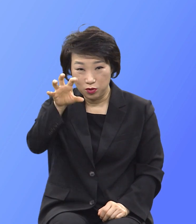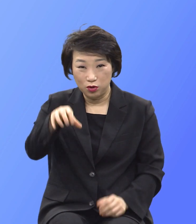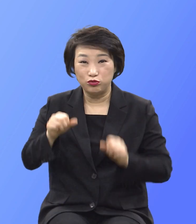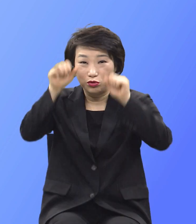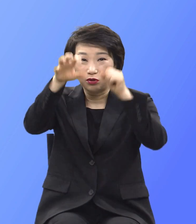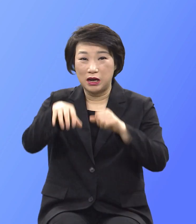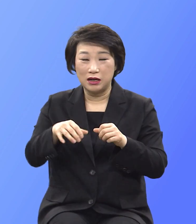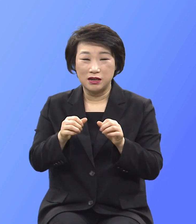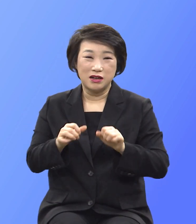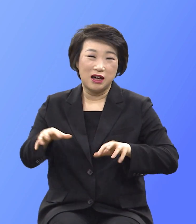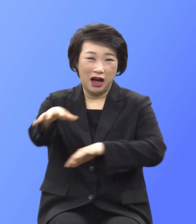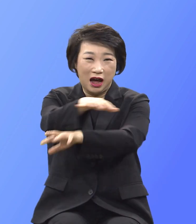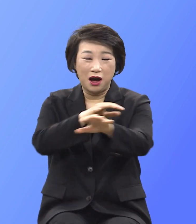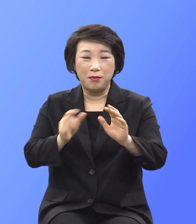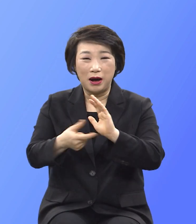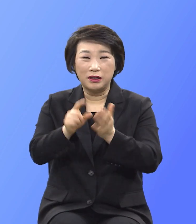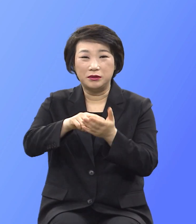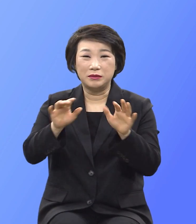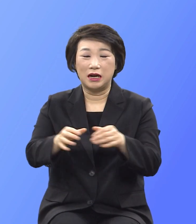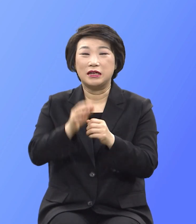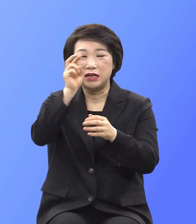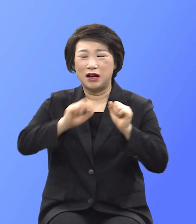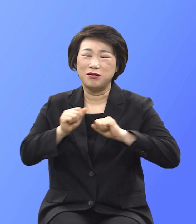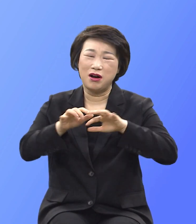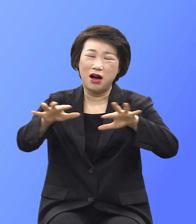울려 퍼집니다. 예,